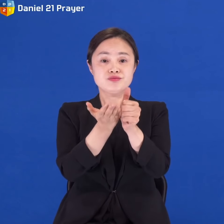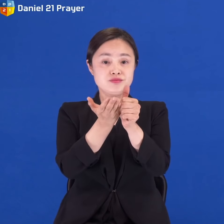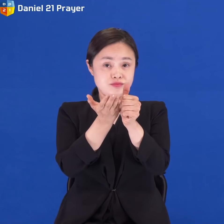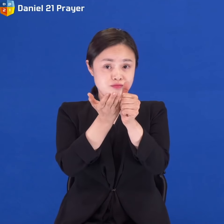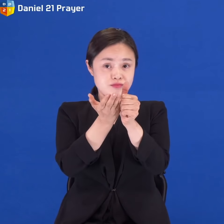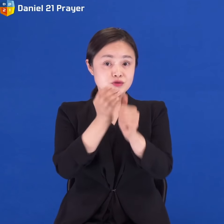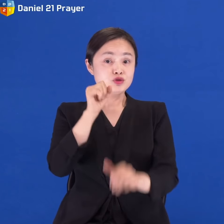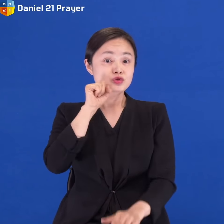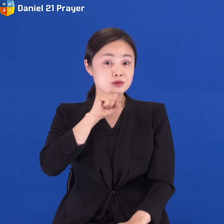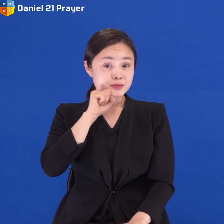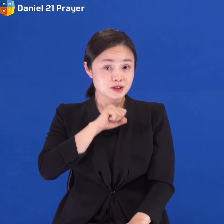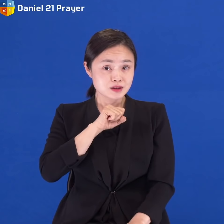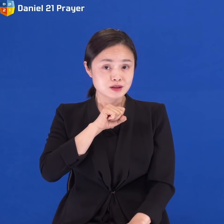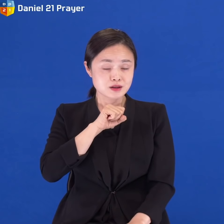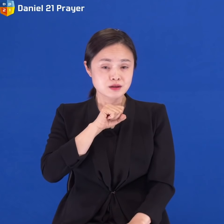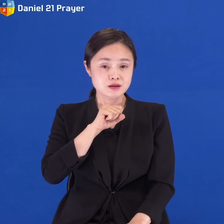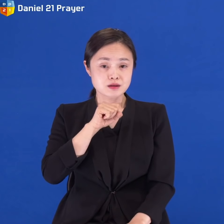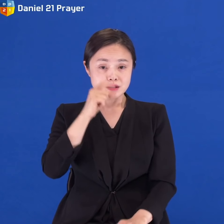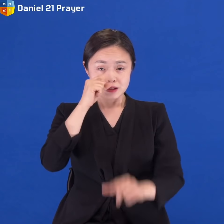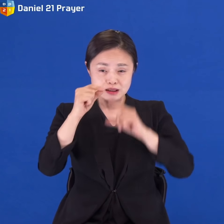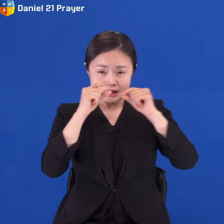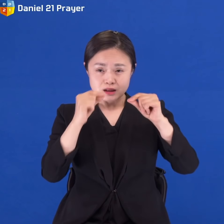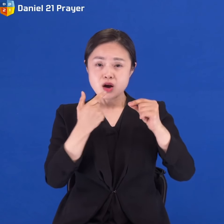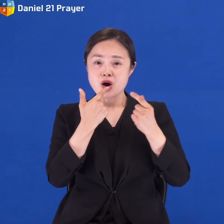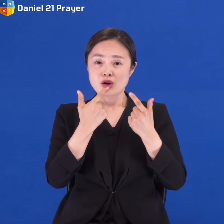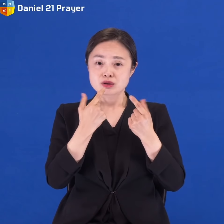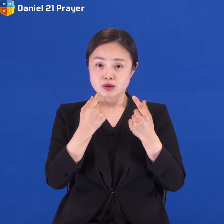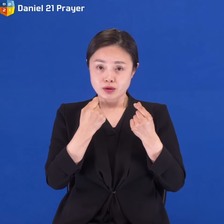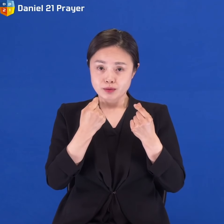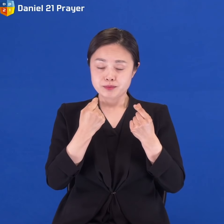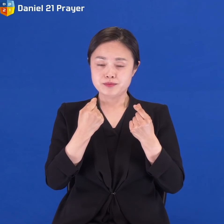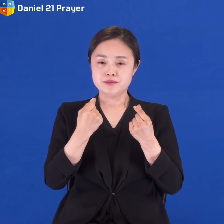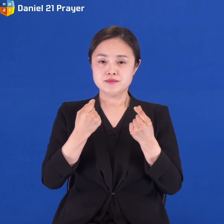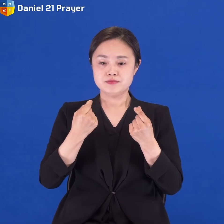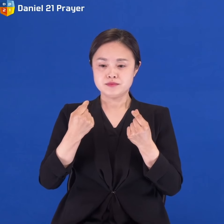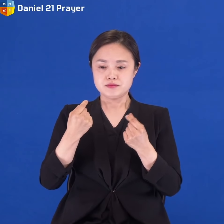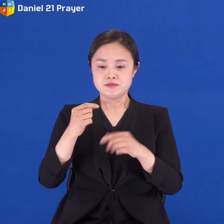도도하고 무서운 그런 양육을 시작하셨습니다.